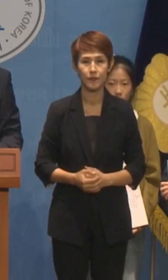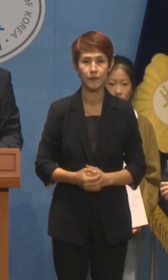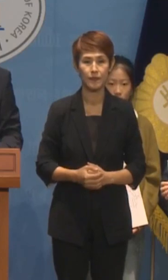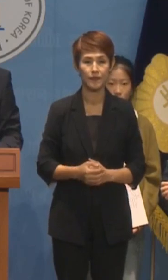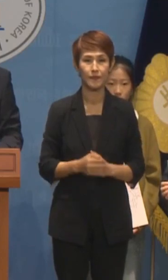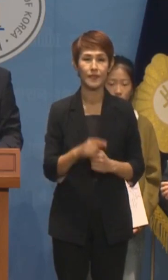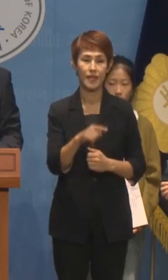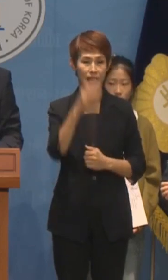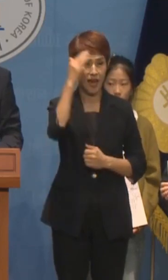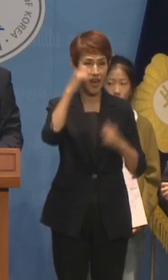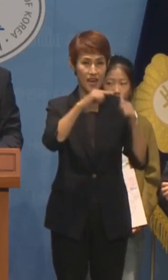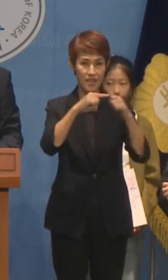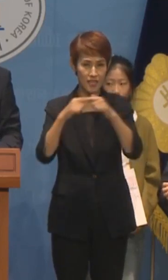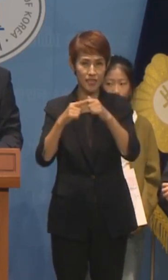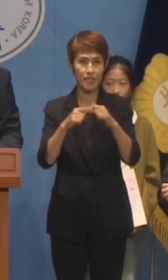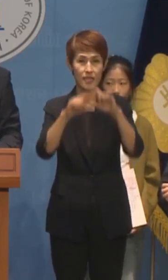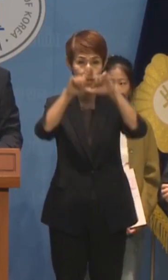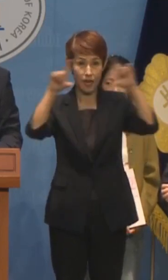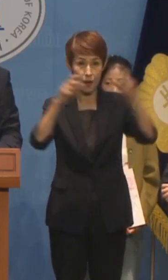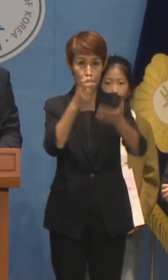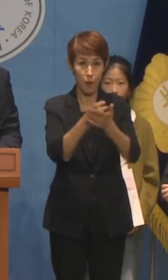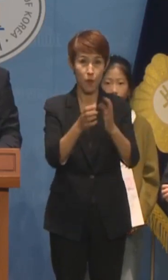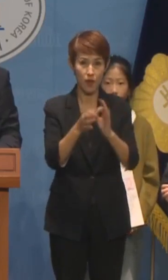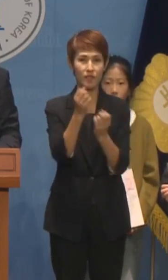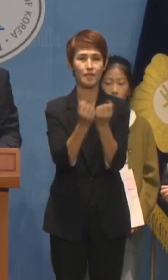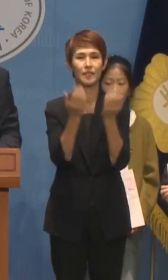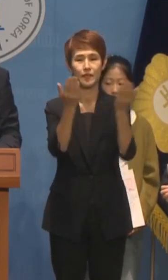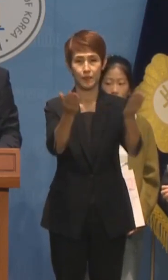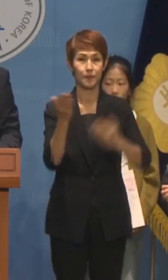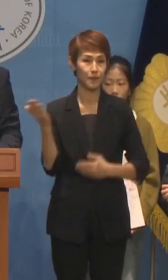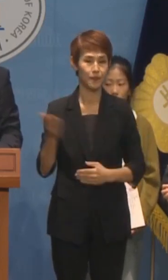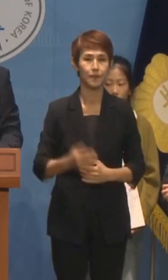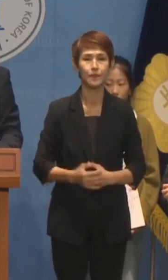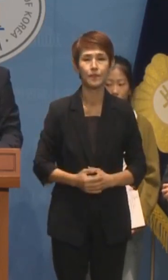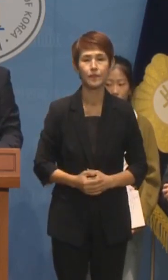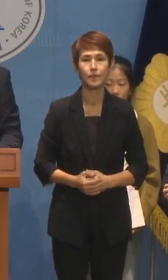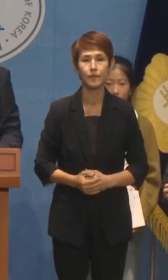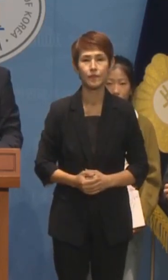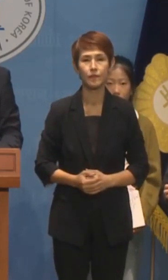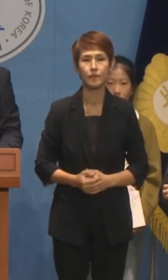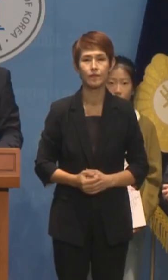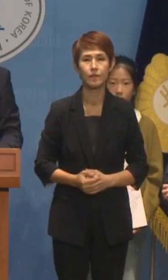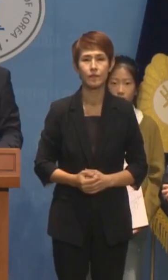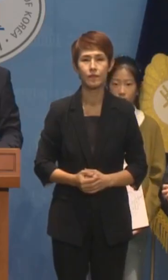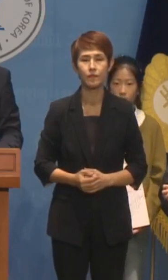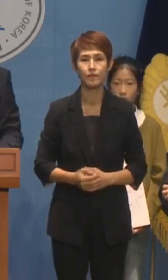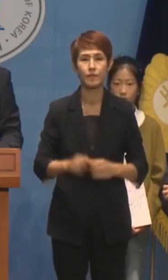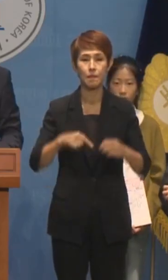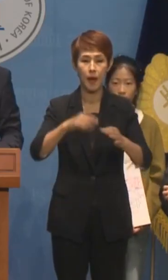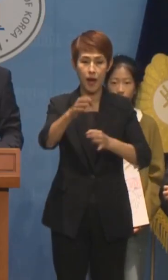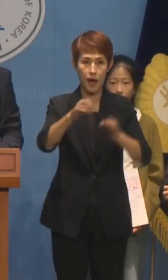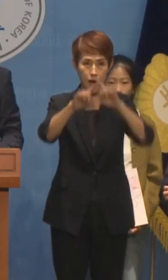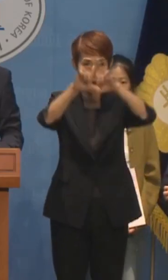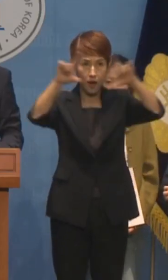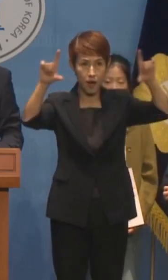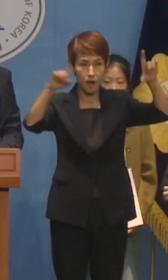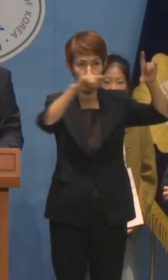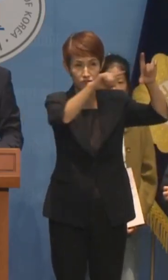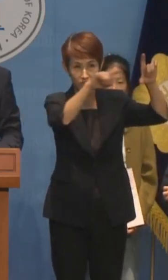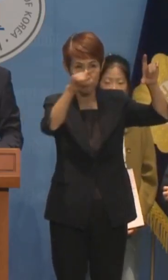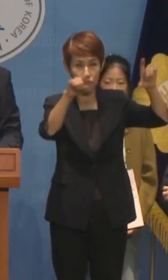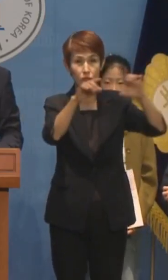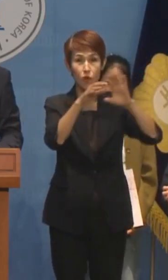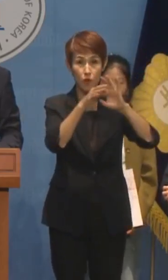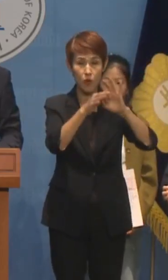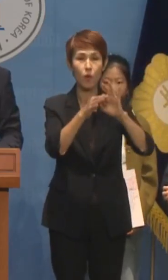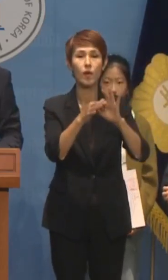비꼬을 한글 간판법에 대한 법안 취지를 간단히 설명드리겠습니다. 5개 광고물 등 관리와 5개 광고 산업진흥에 관한